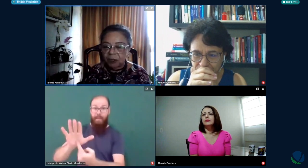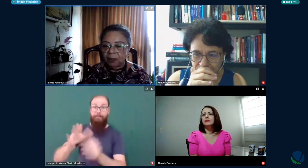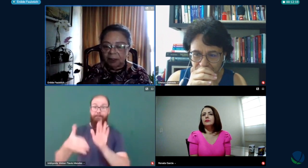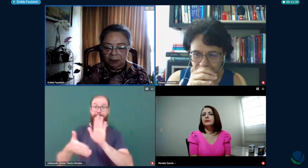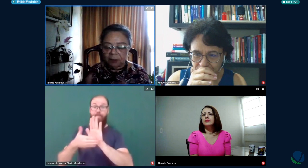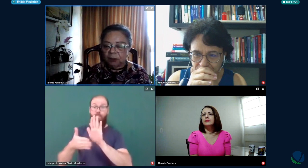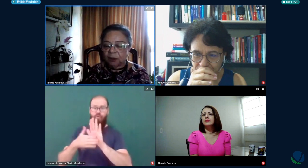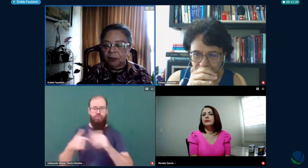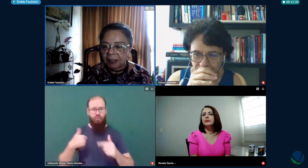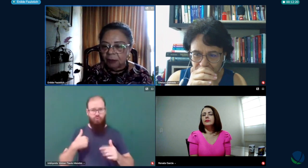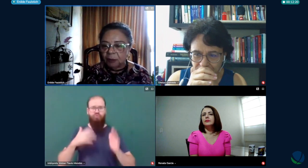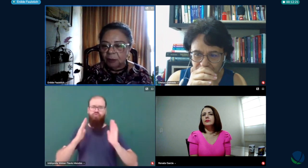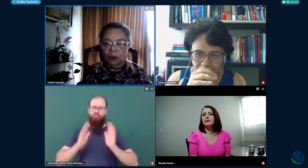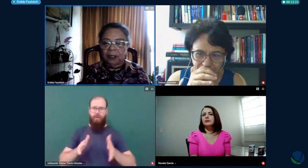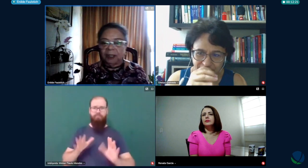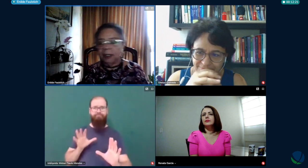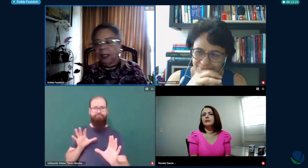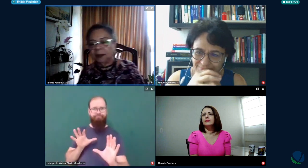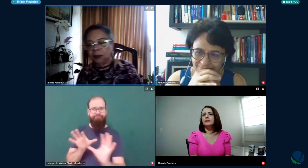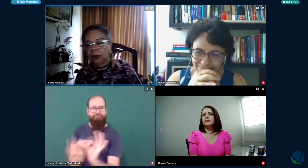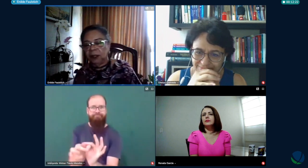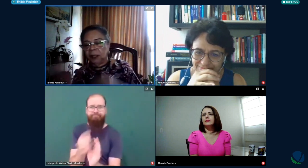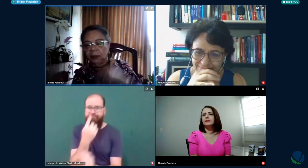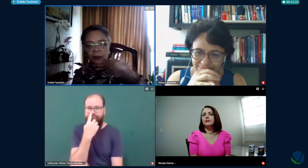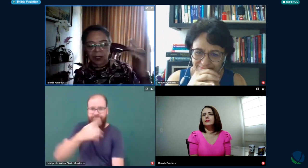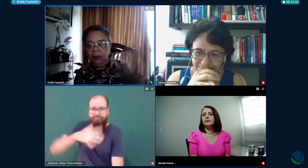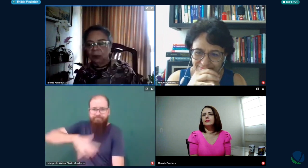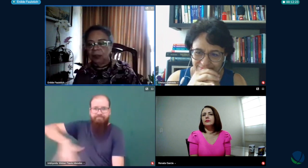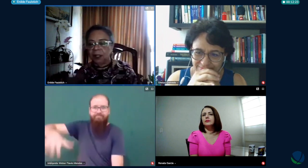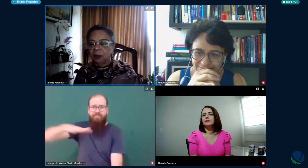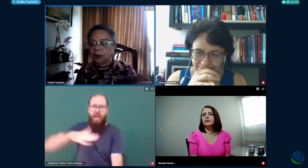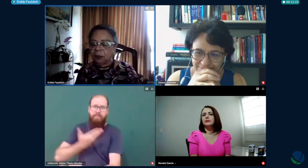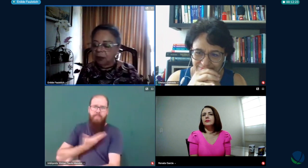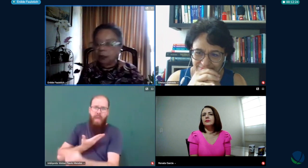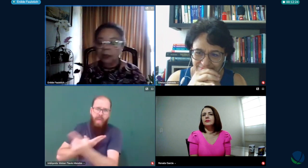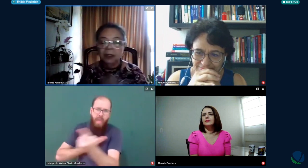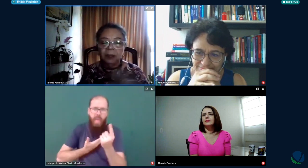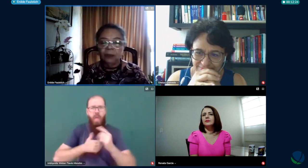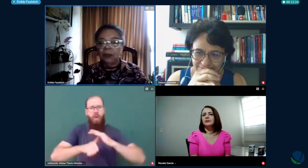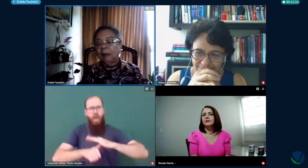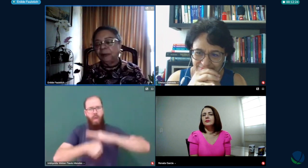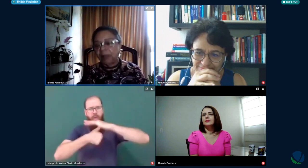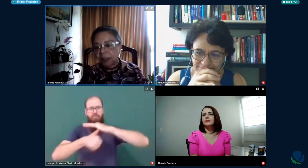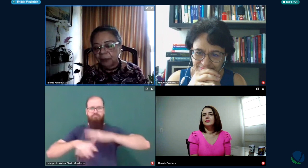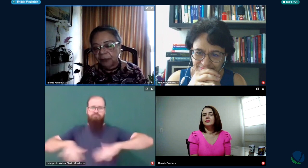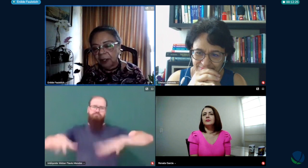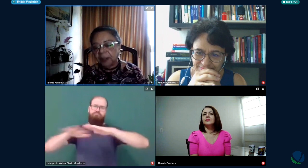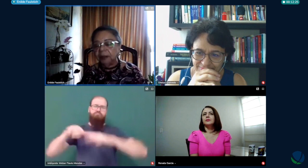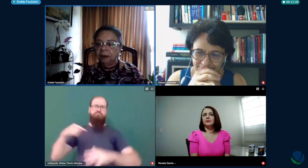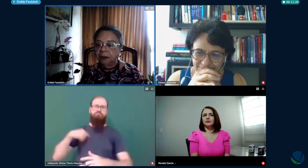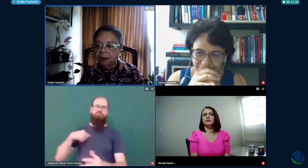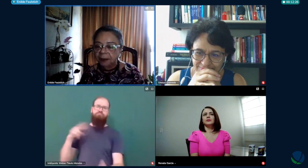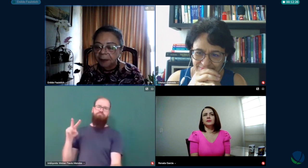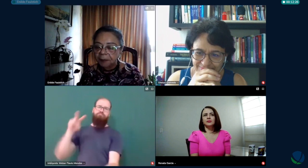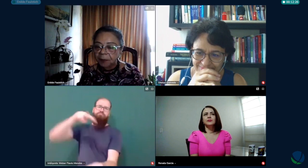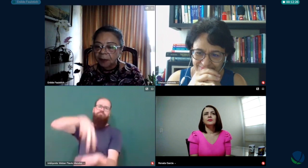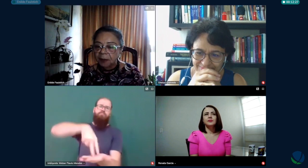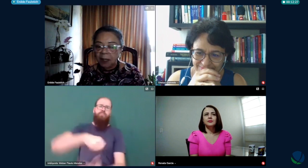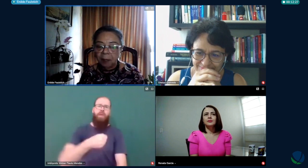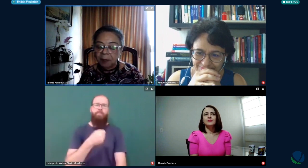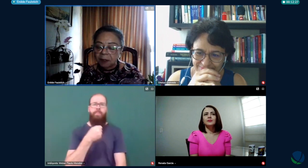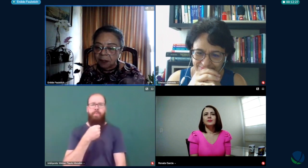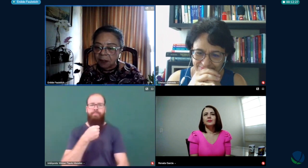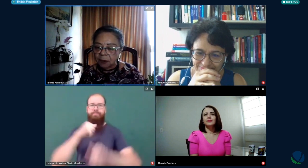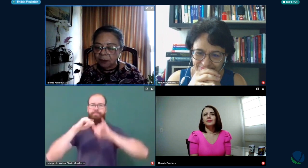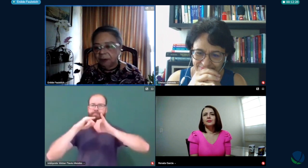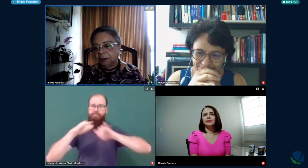estava me sentindo ali tão entrosada com meus colegas lá, coordenadores e reitoria e não sei o quê, que eu fui lá para frente e falei: